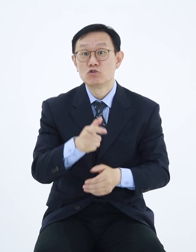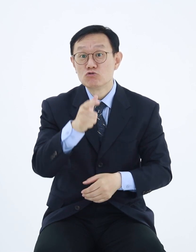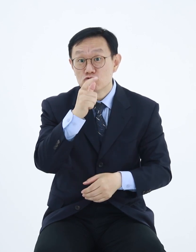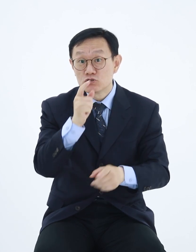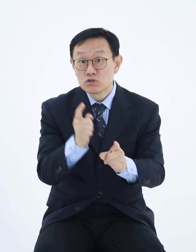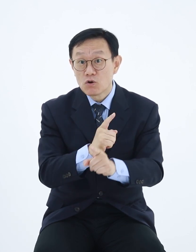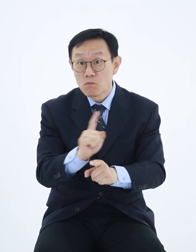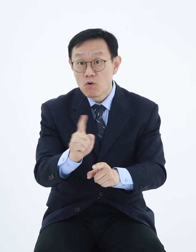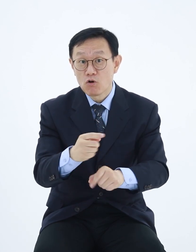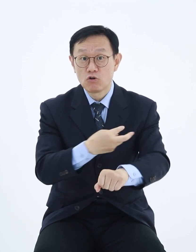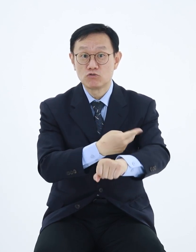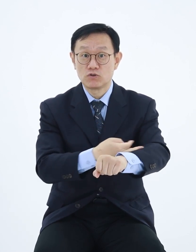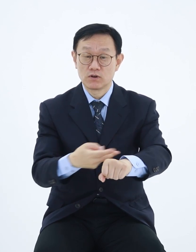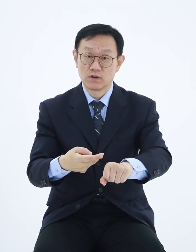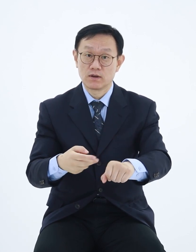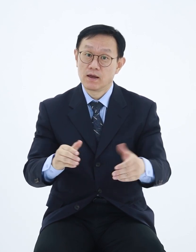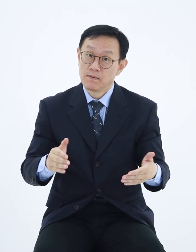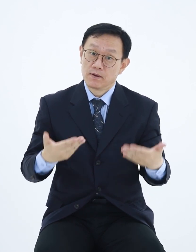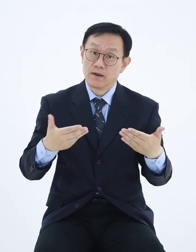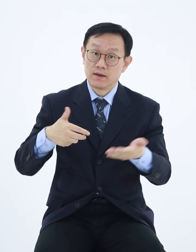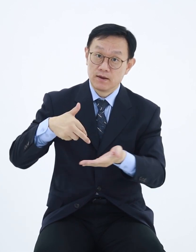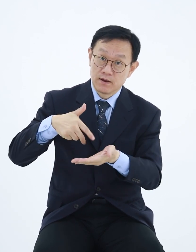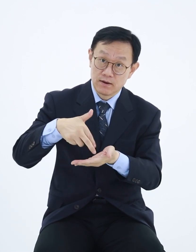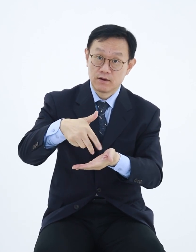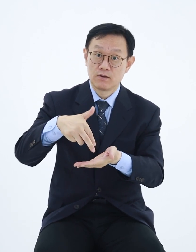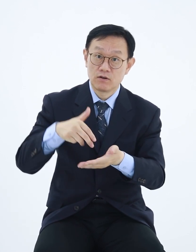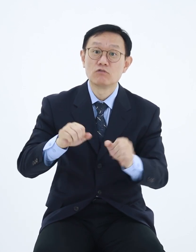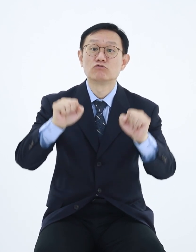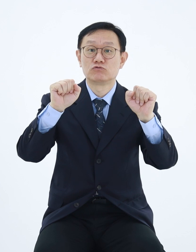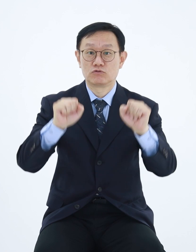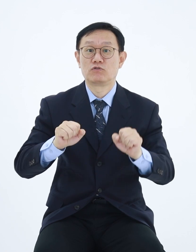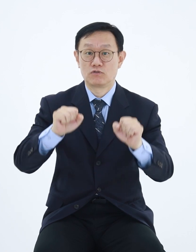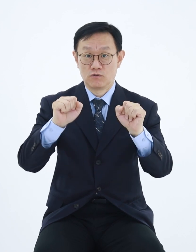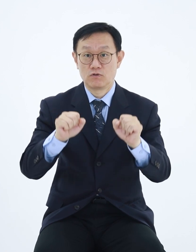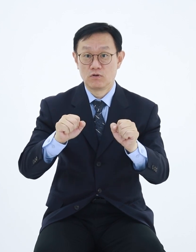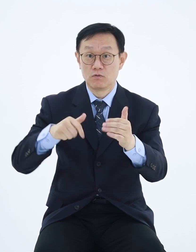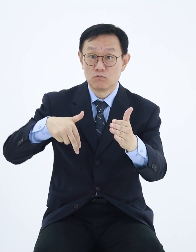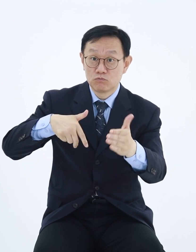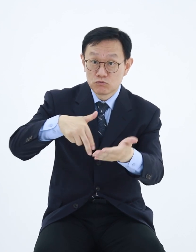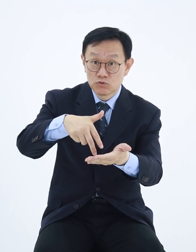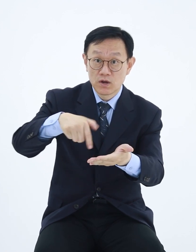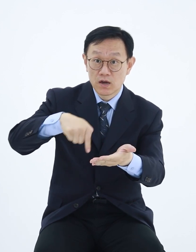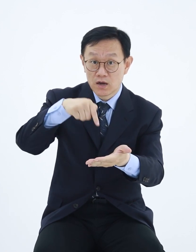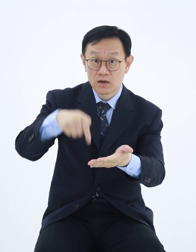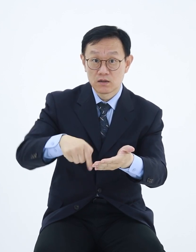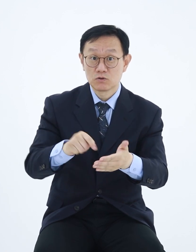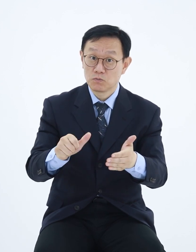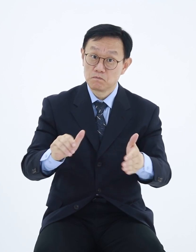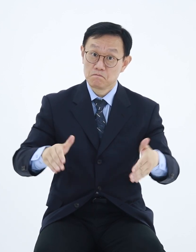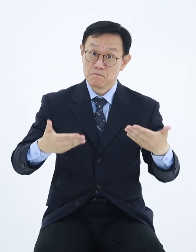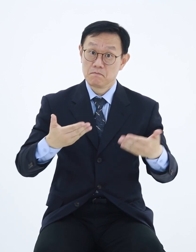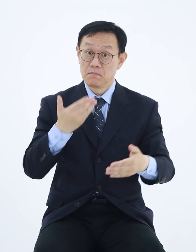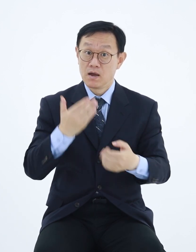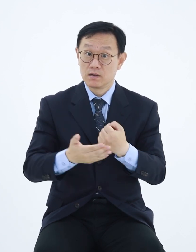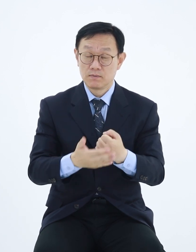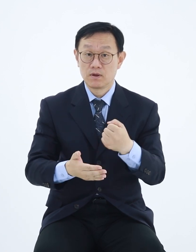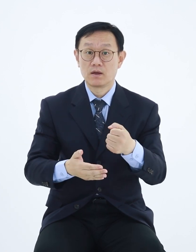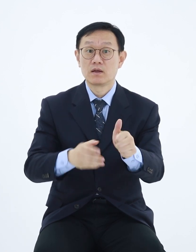수영장에서 가볍게 체조를 하거나 걷는 운동 치료법으로 물속에서는 저항을 덜 받기 때문에 H씨처럼 근육과